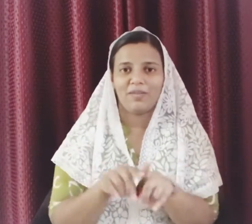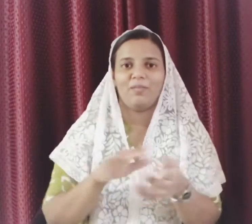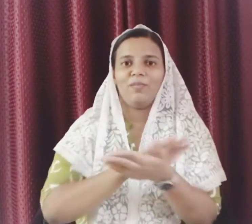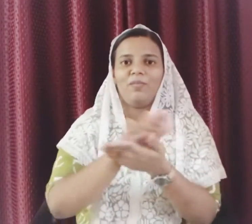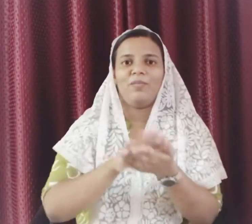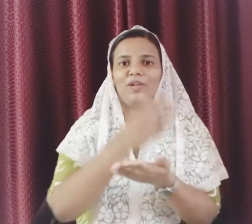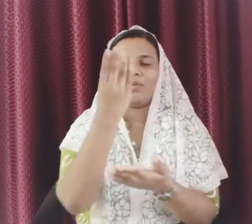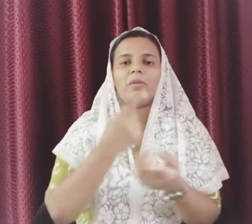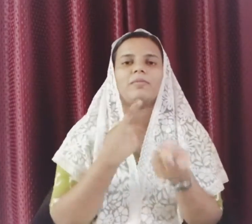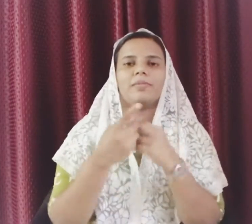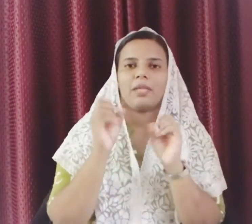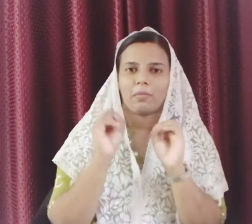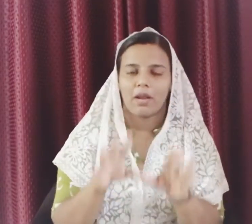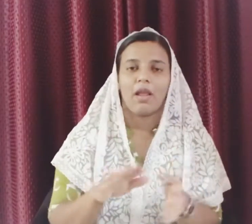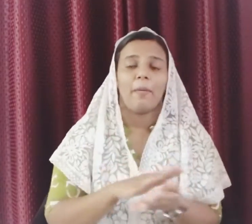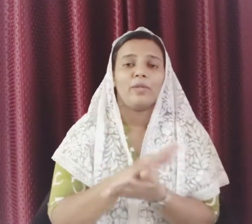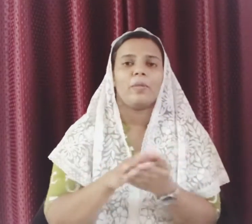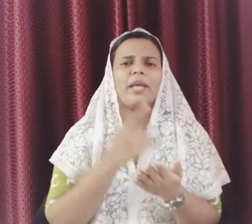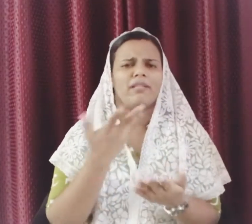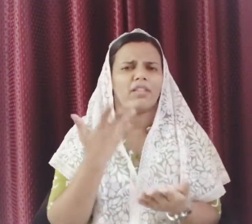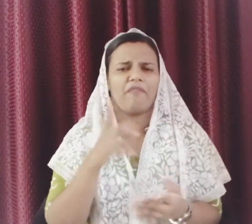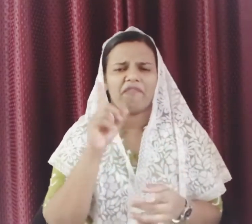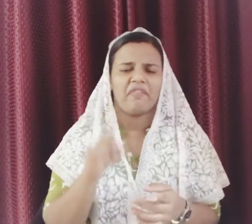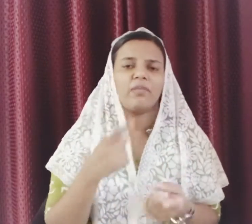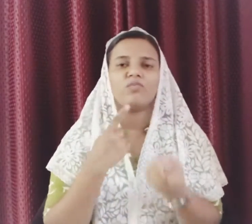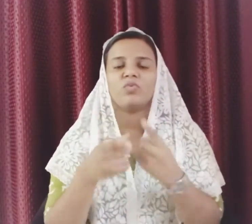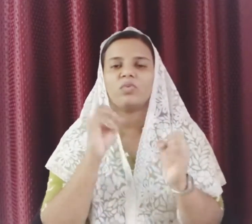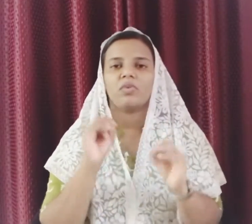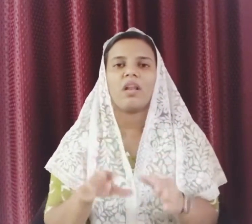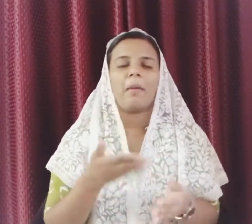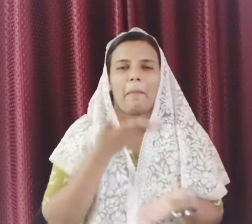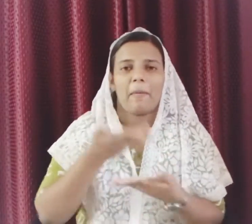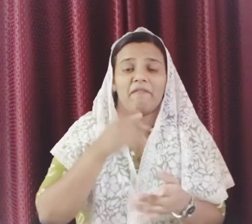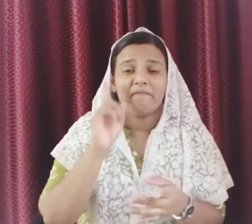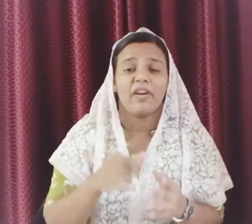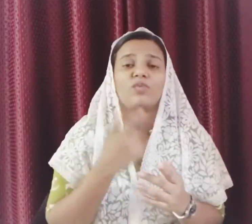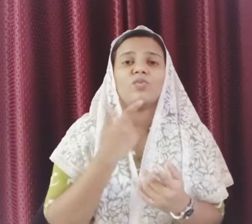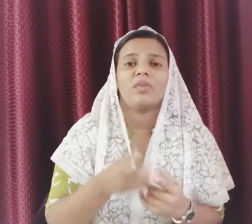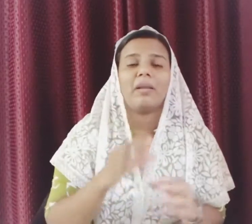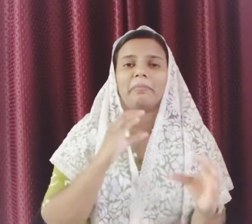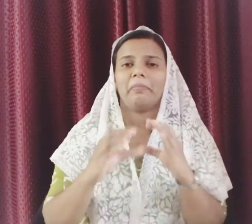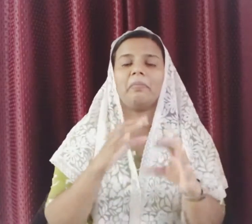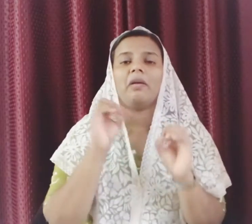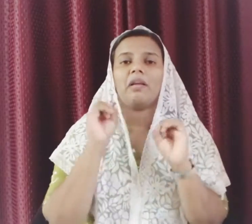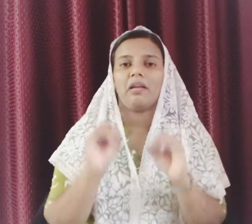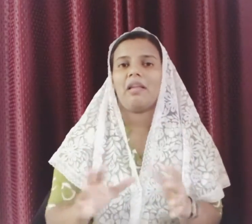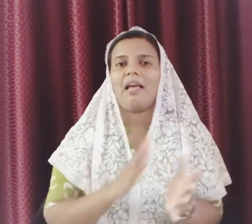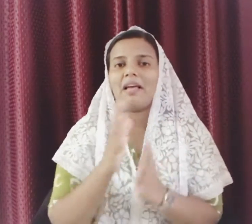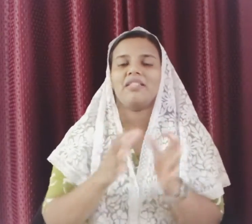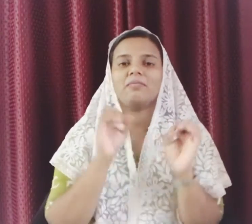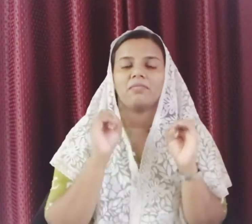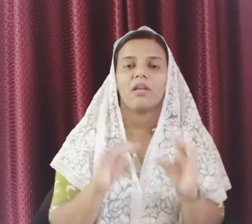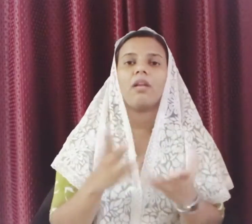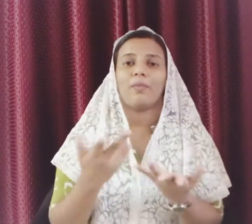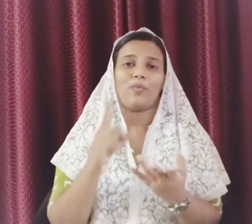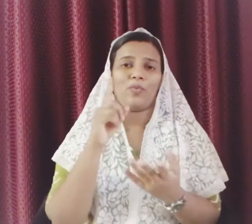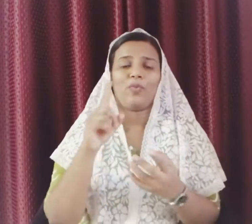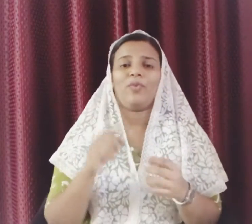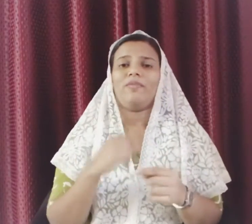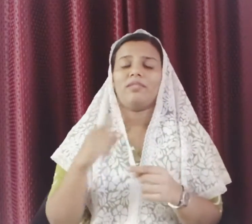പരിശുദ്ധാത്മാവിനോട് മിണ്ടാതിരിക്കുമ്പോൾ, പരിശുദ്ധാത്മാവിനോട് അഭിപ്രായം ചോദിക്കാതിരിക്കുമ്പോൾ, പരിശുദ്ധാത്മാവിനെ ഇടപെടാതിരിക്കുമ്പോൾ, ആമേൻ, ഹാർഡ്ലി ഇപ്പോൾ ഒരു ദിവസമൊക്കെ ഒരു